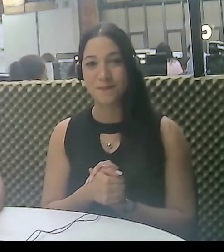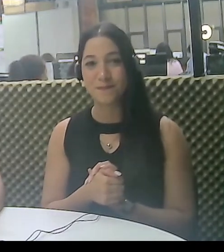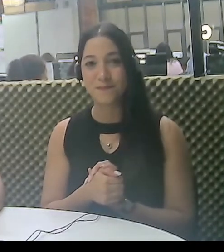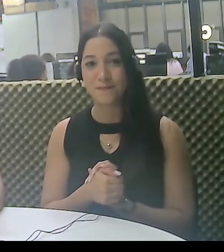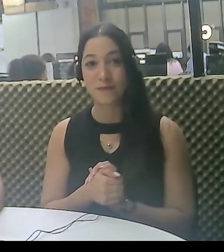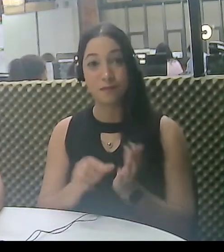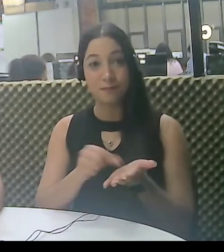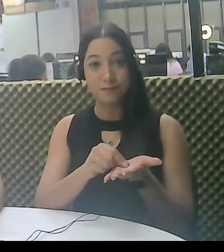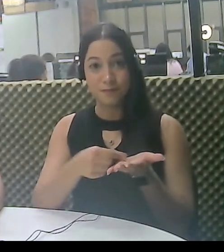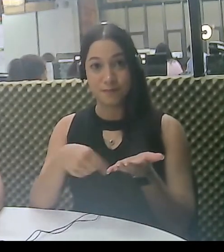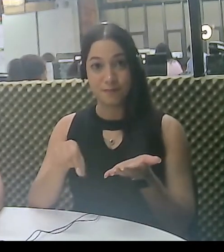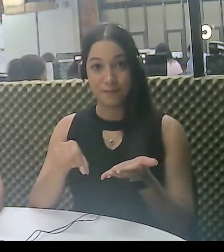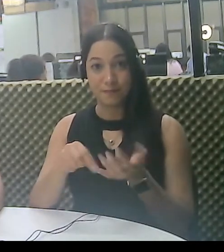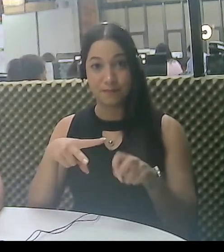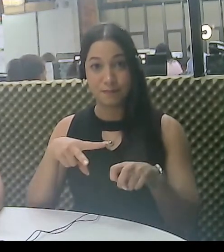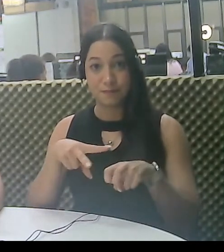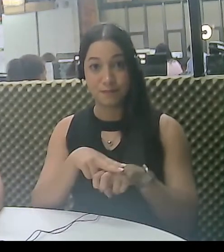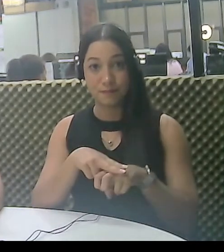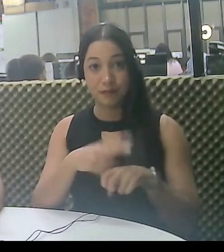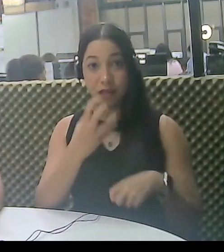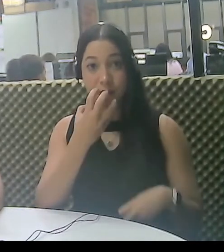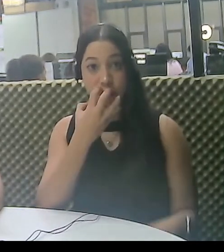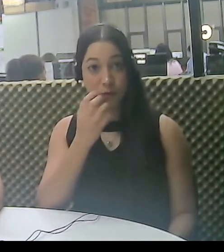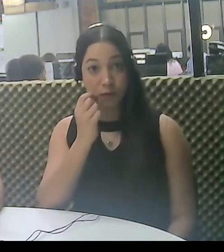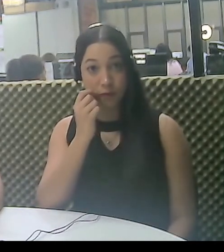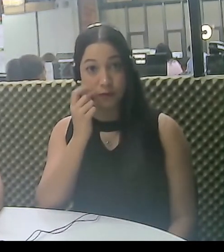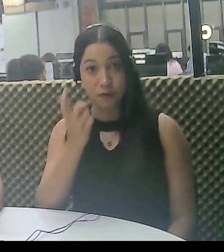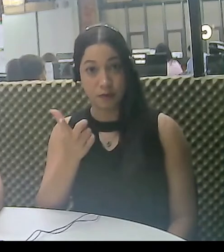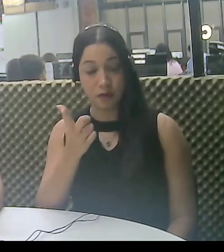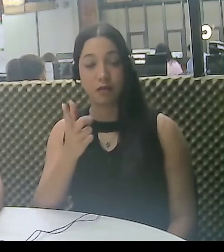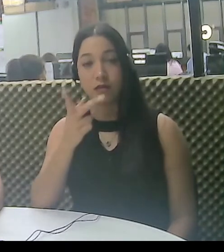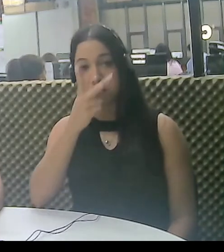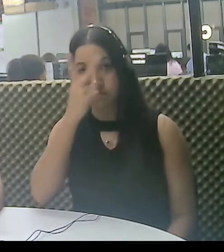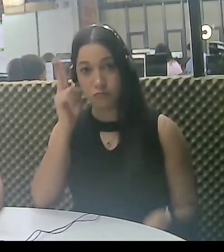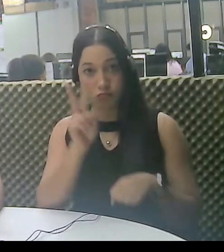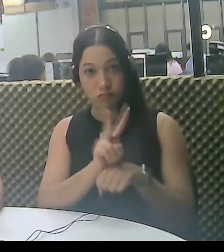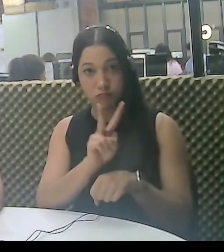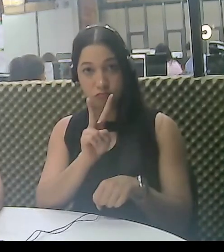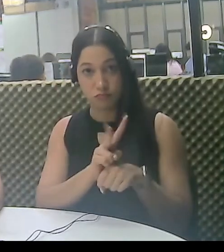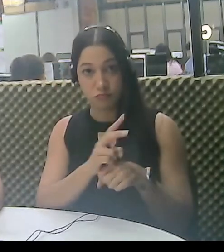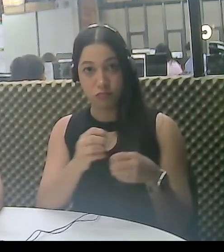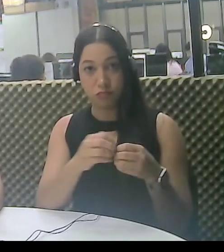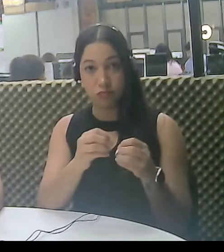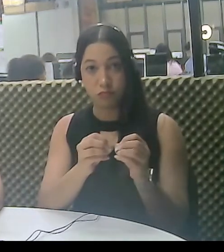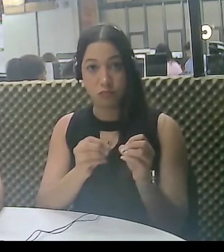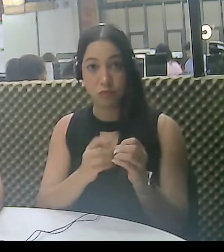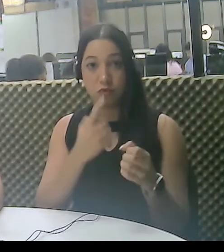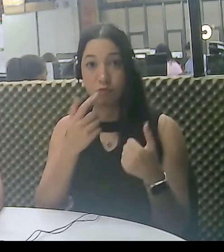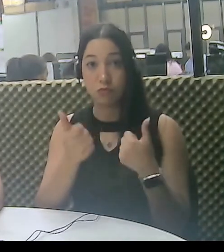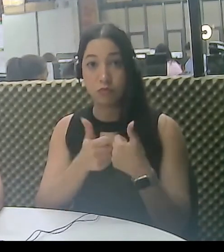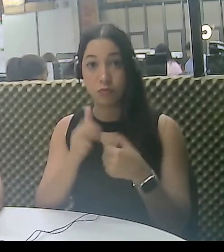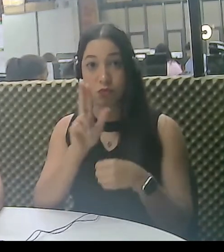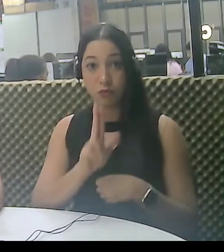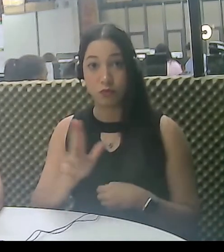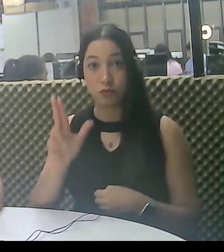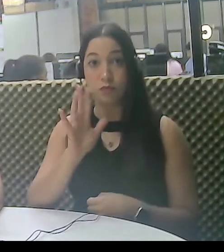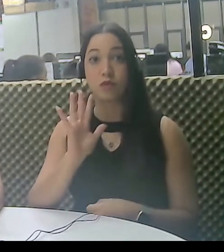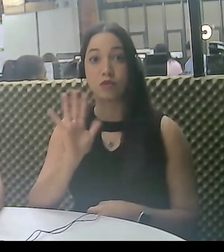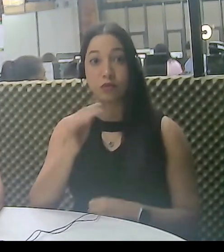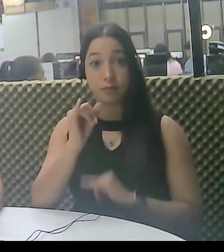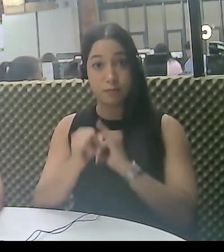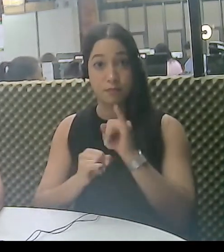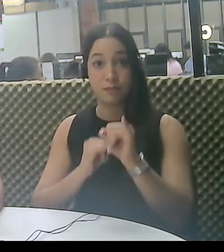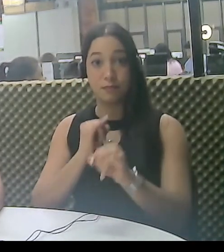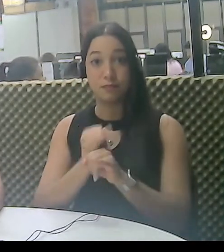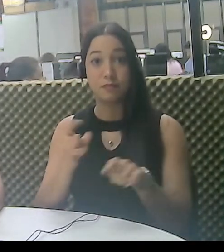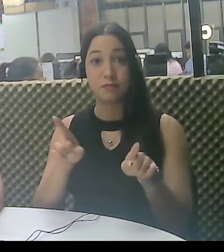Os cadastros para a castração de cães e gatos dos tutores que residem nos distritos de Uberlândia já estão sendo feitos de forma